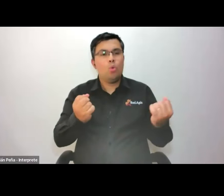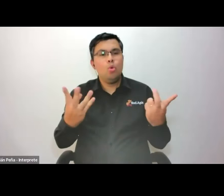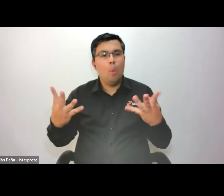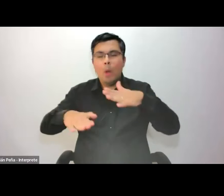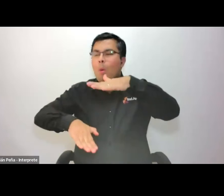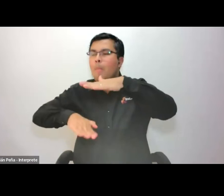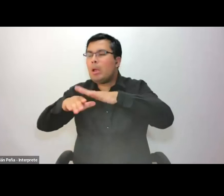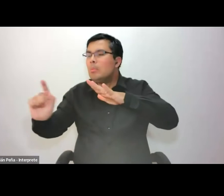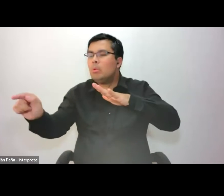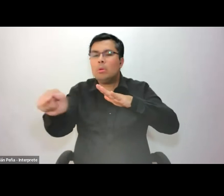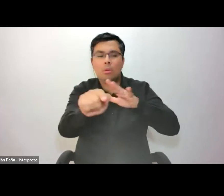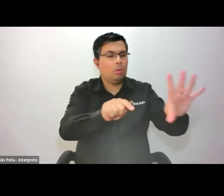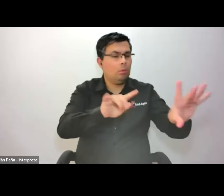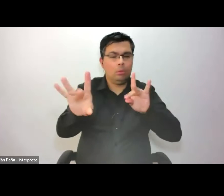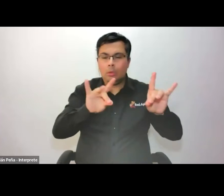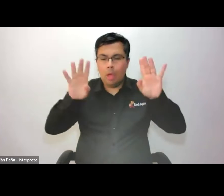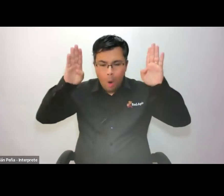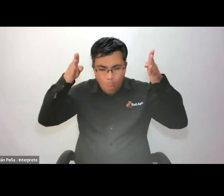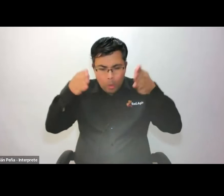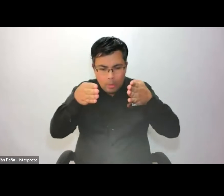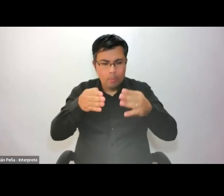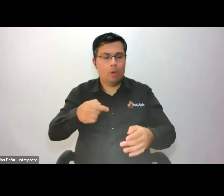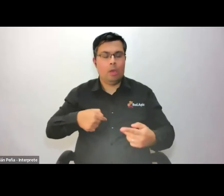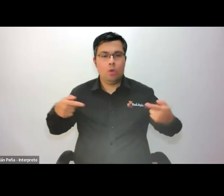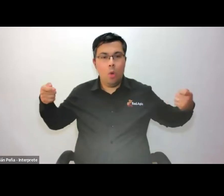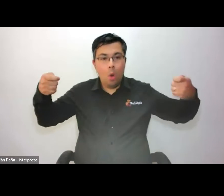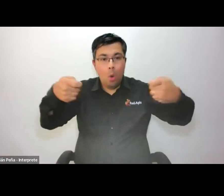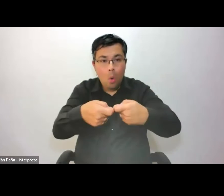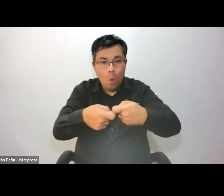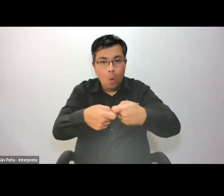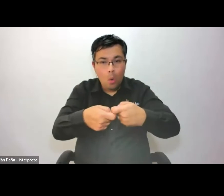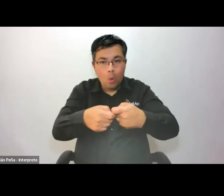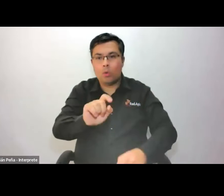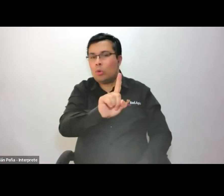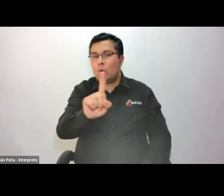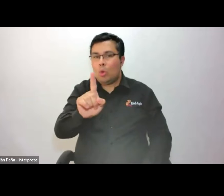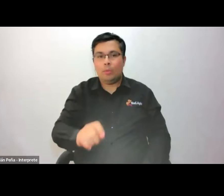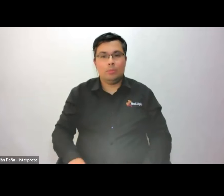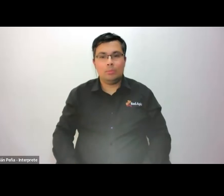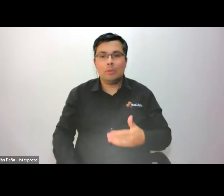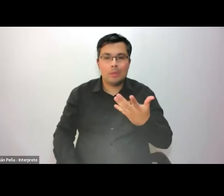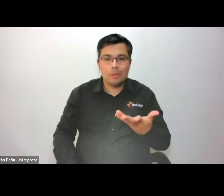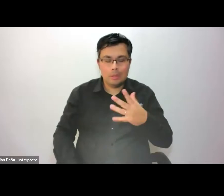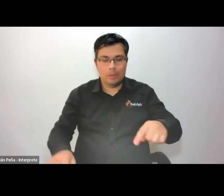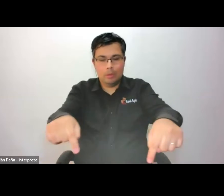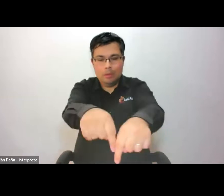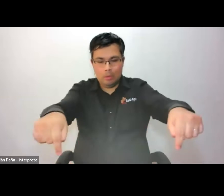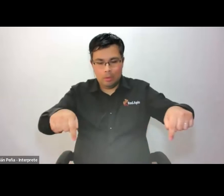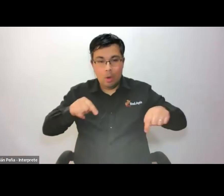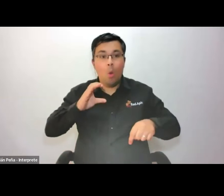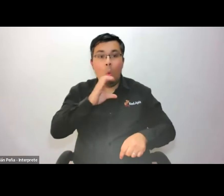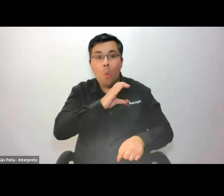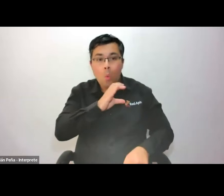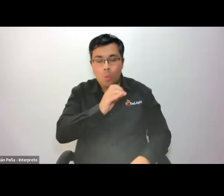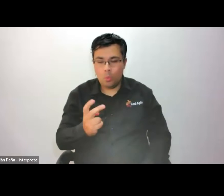si existen más de 2 estudiantes autistas en un establecimiento, en un curso, más allá de que existe la